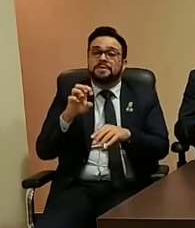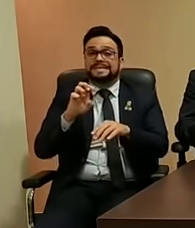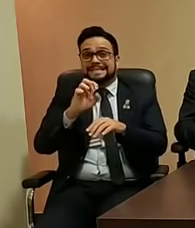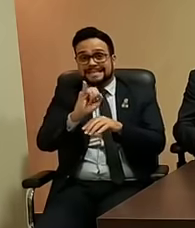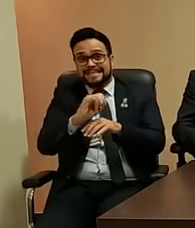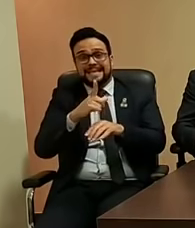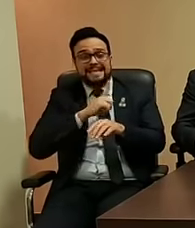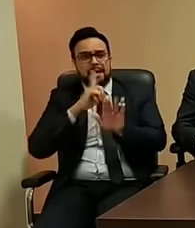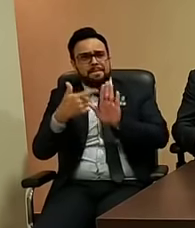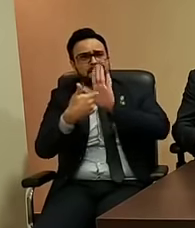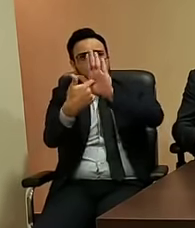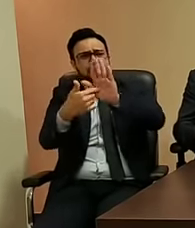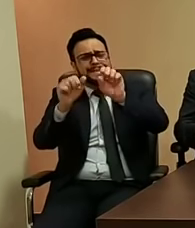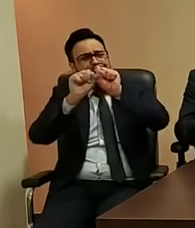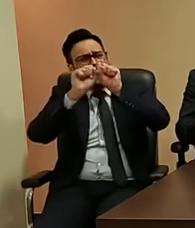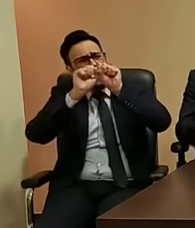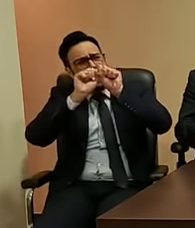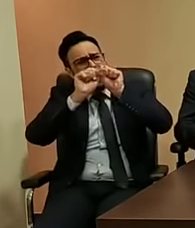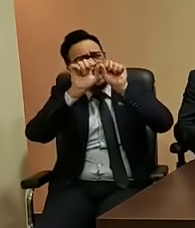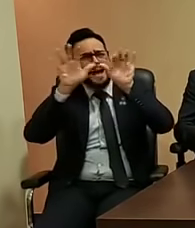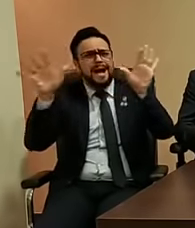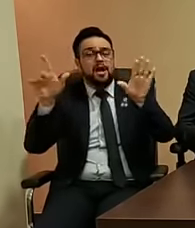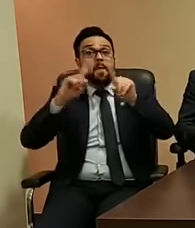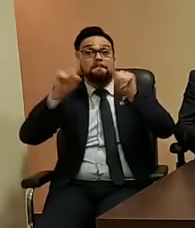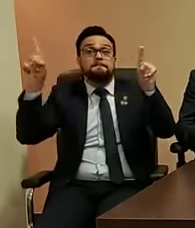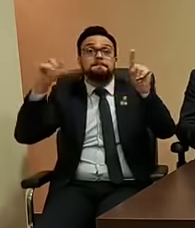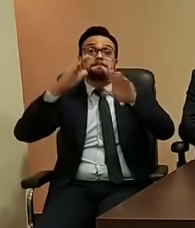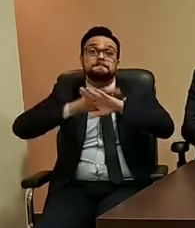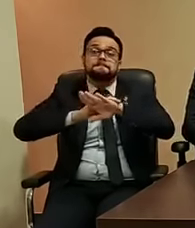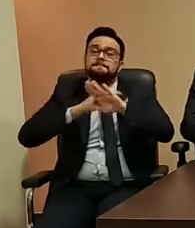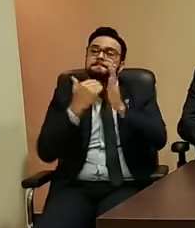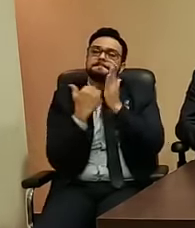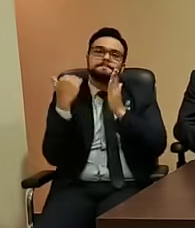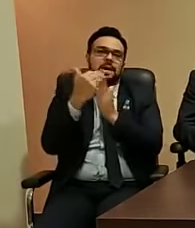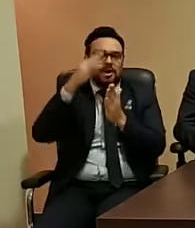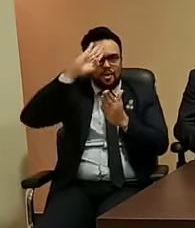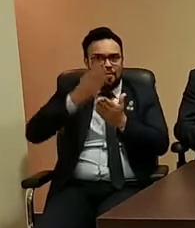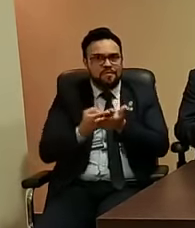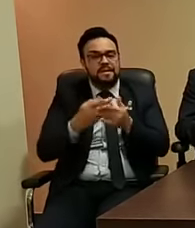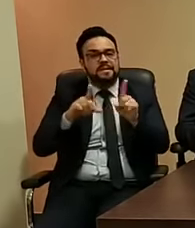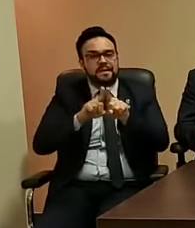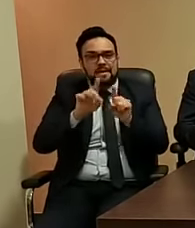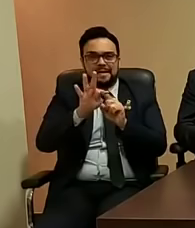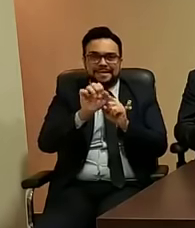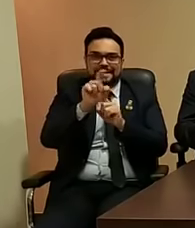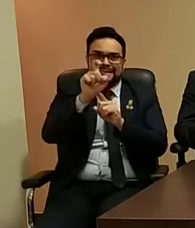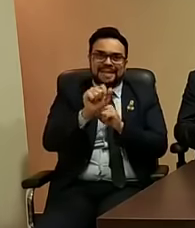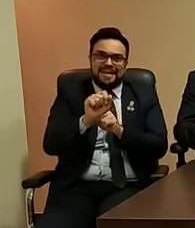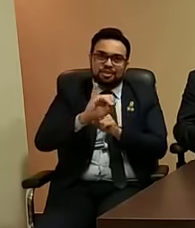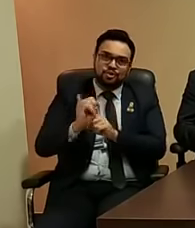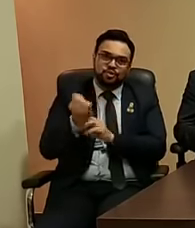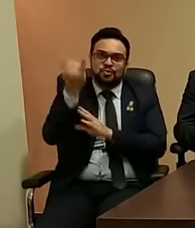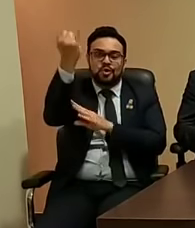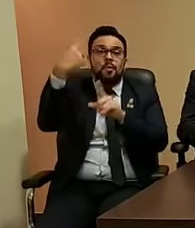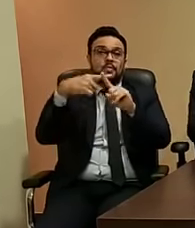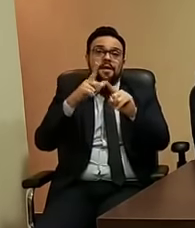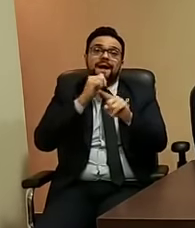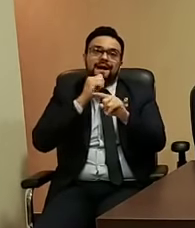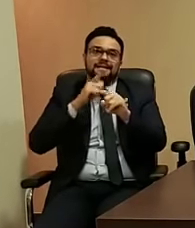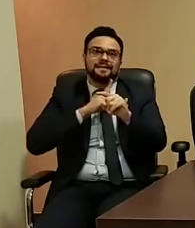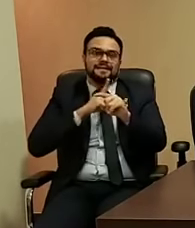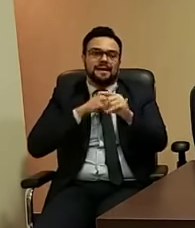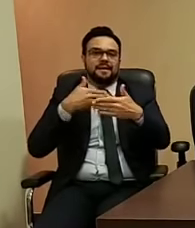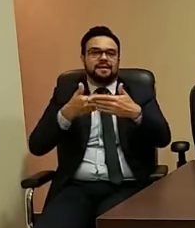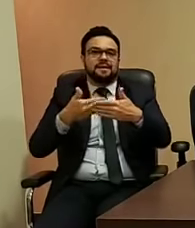sejam claras, mais a confiança e a taxa de juros ainda é muito alta nos bancos do Brasil. Então